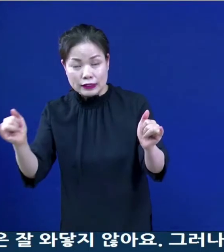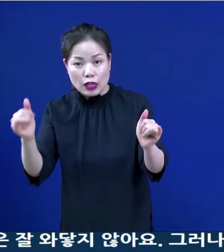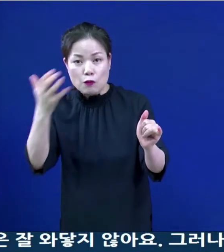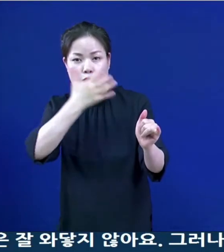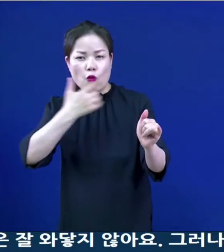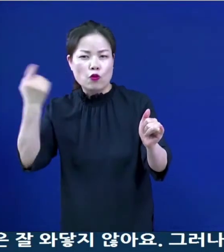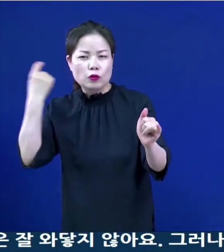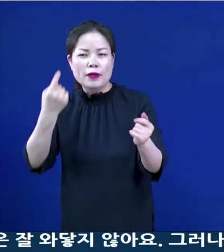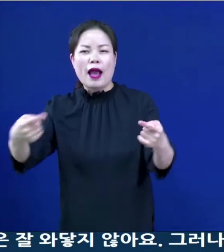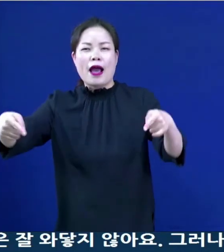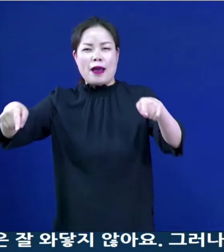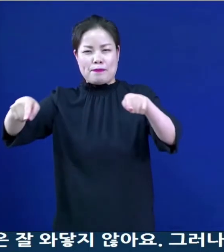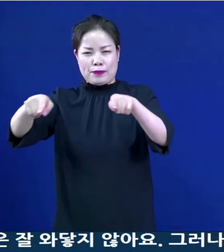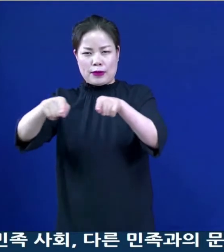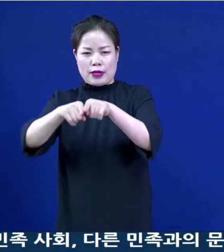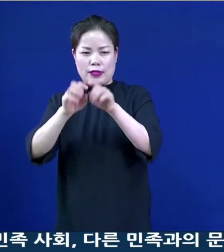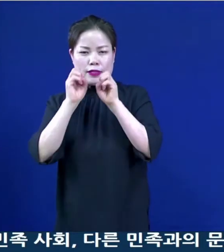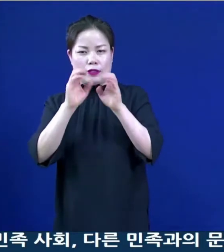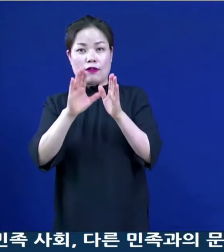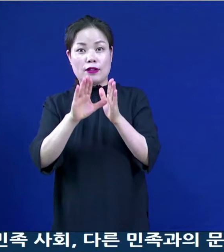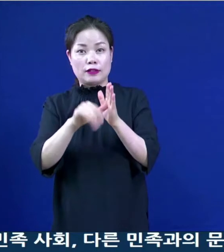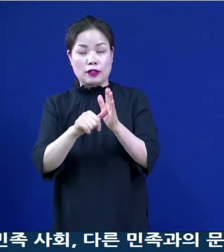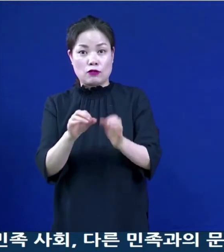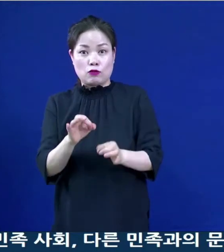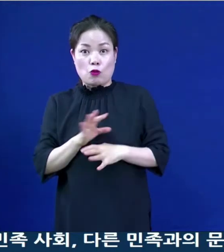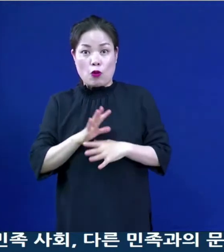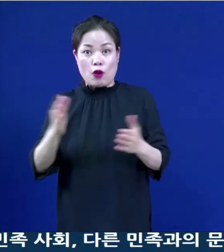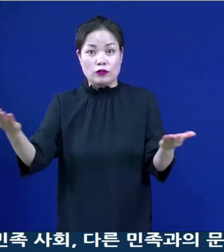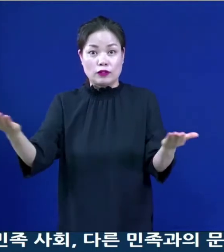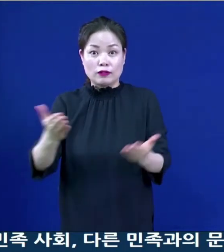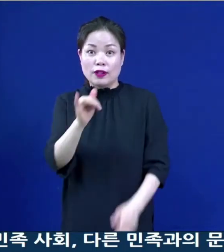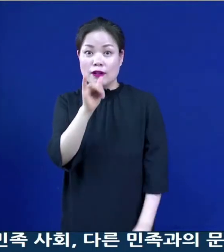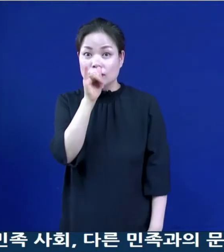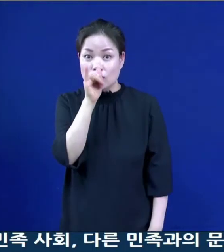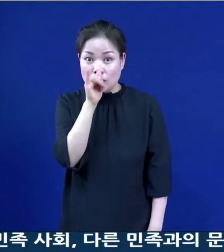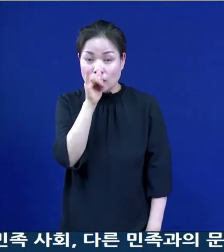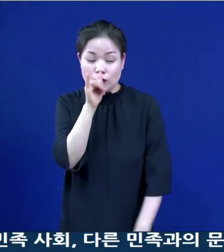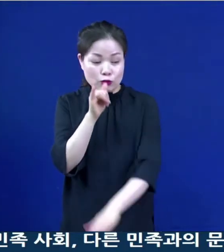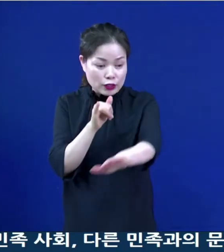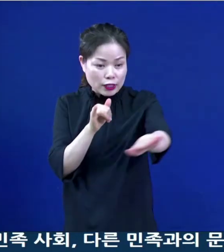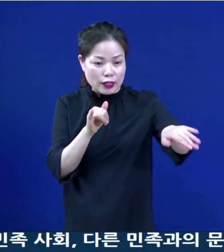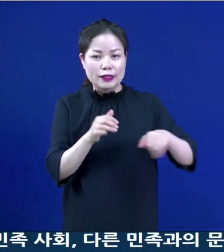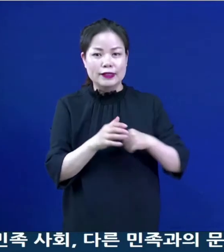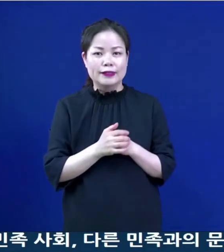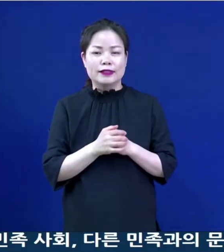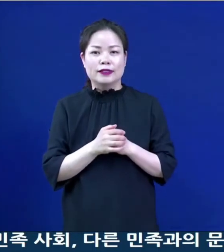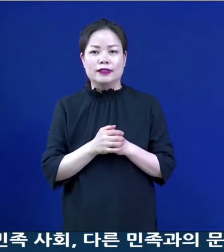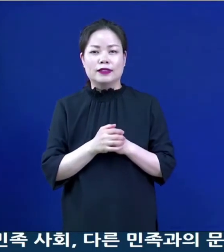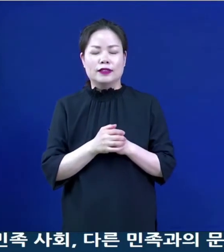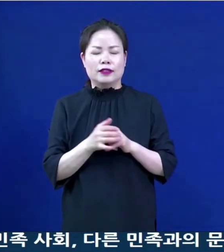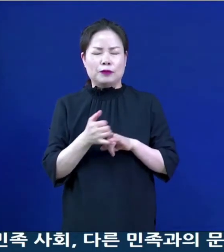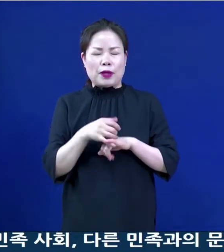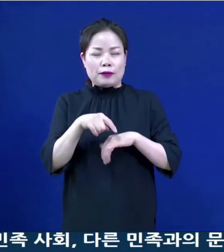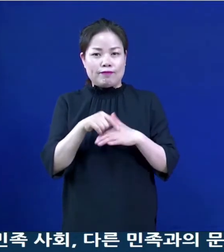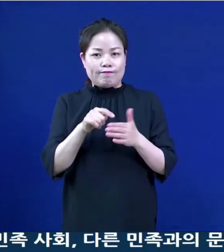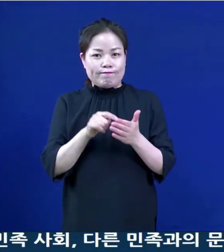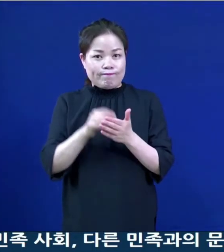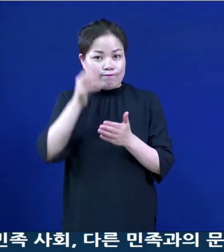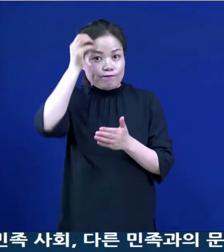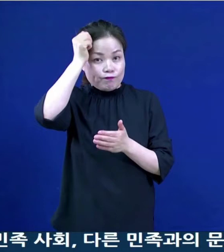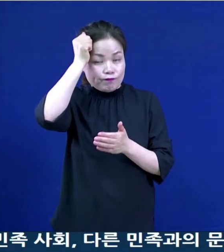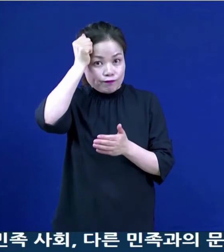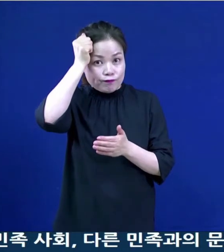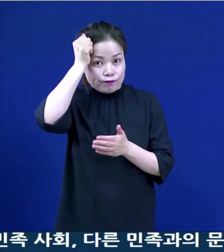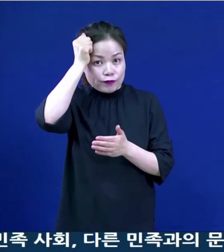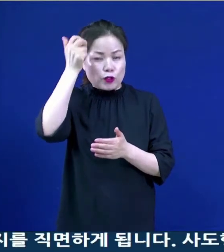복음이 같이 증거될 때 놀라운 역사가 일어났다. 우리가 꼭 마음속에 담아둬야